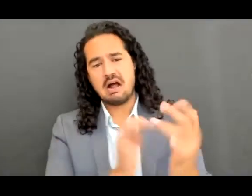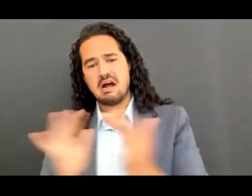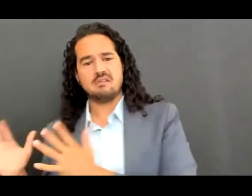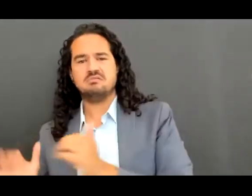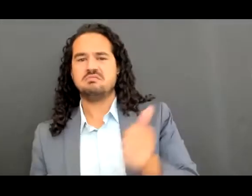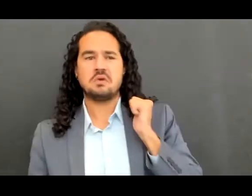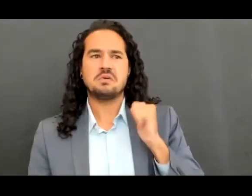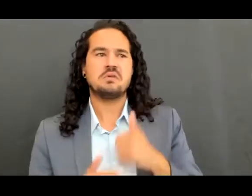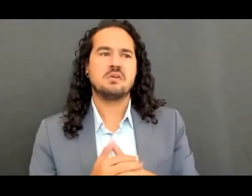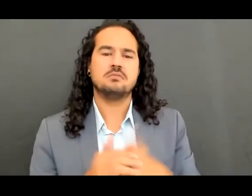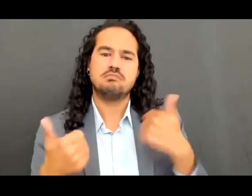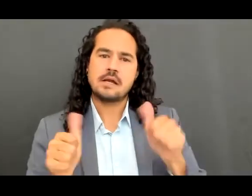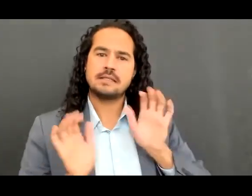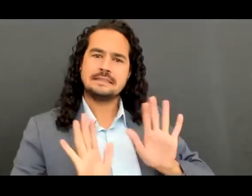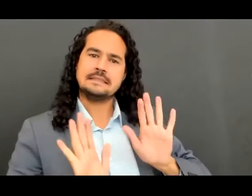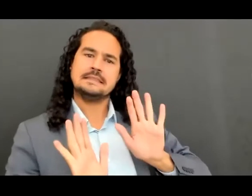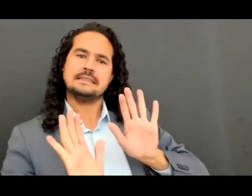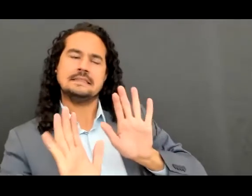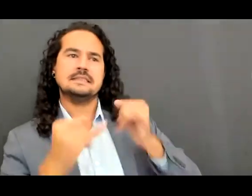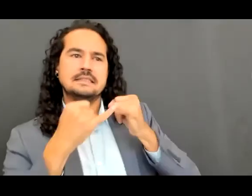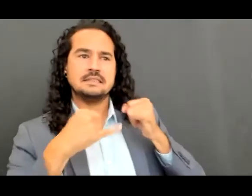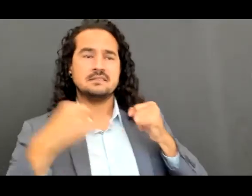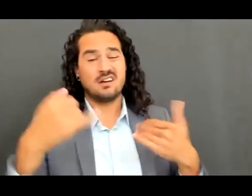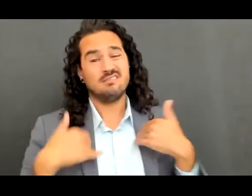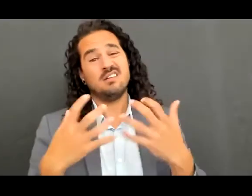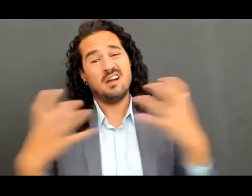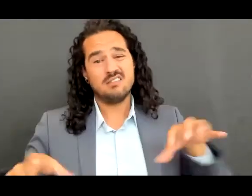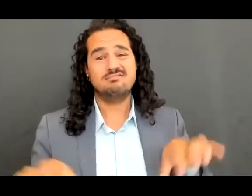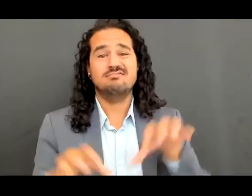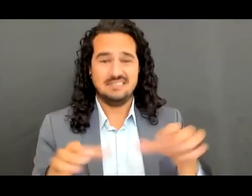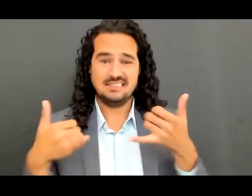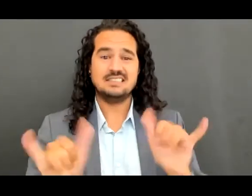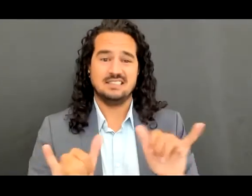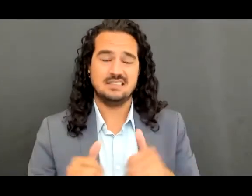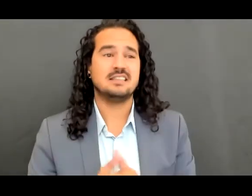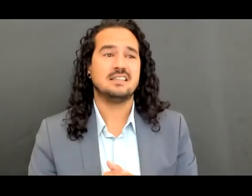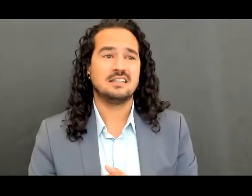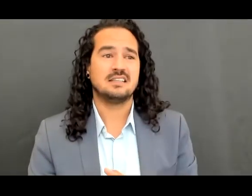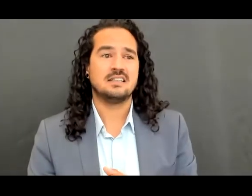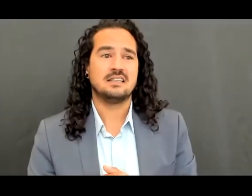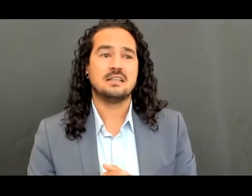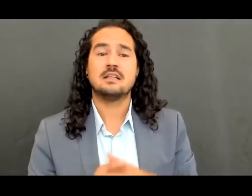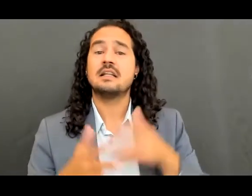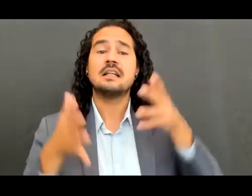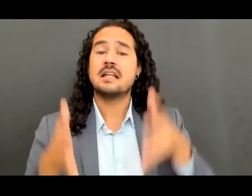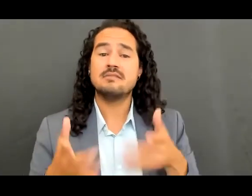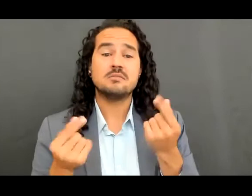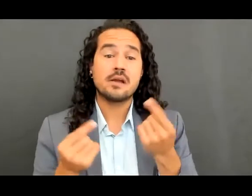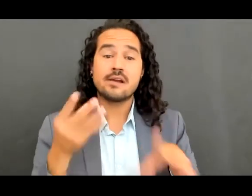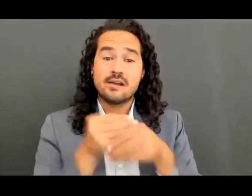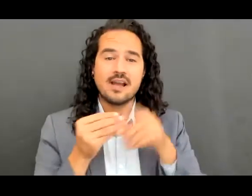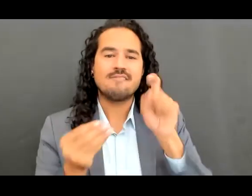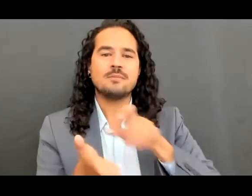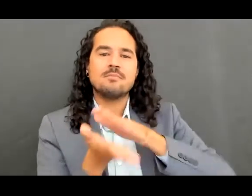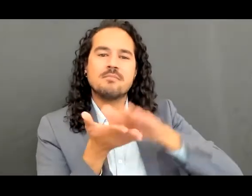control. Tenemos mucho trabajo que hacer aquí. Una de las cosas que estamos haciendo es que estamos limpiando.